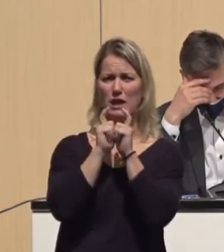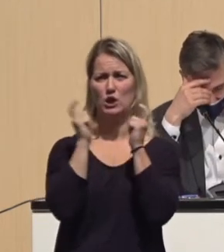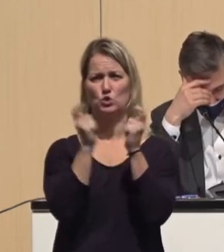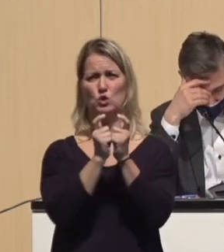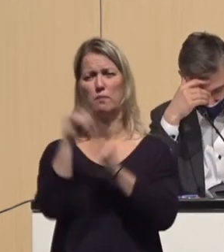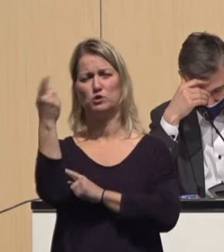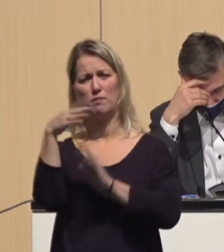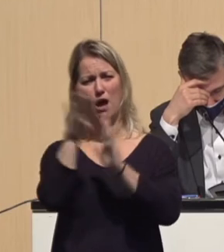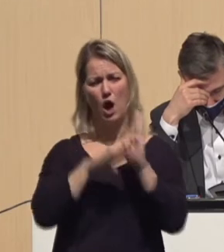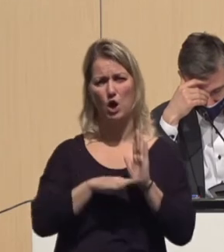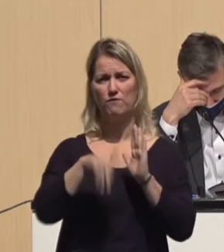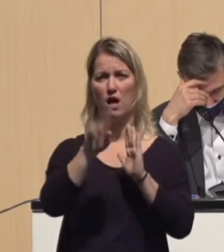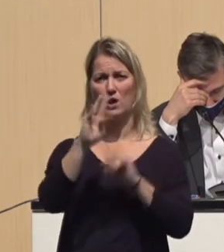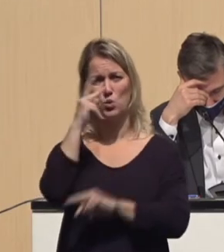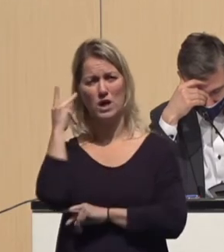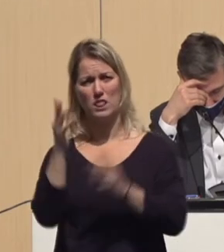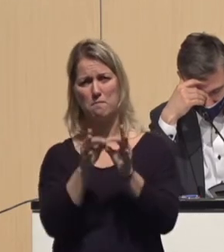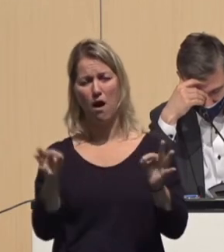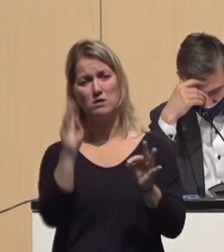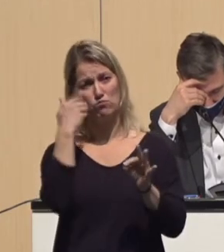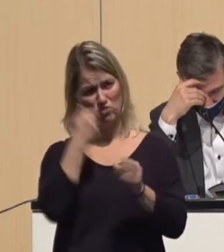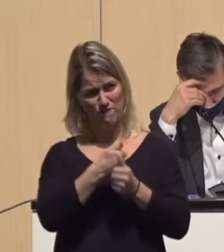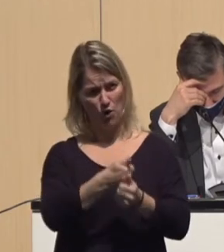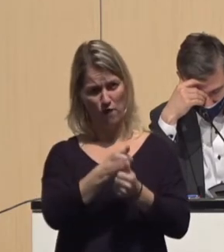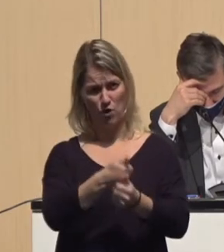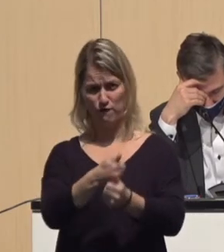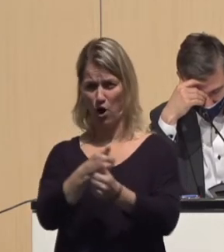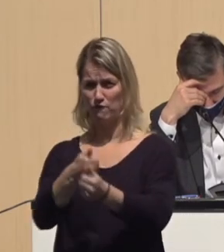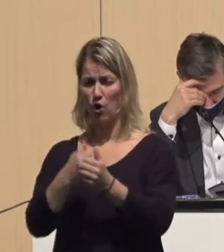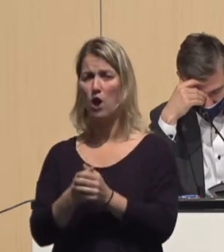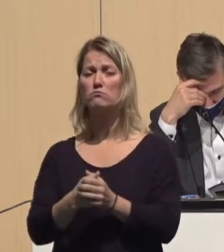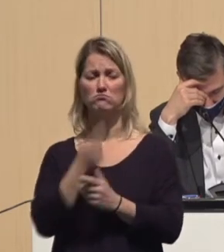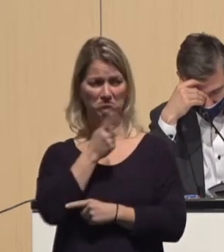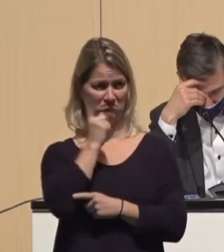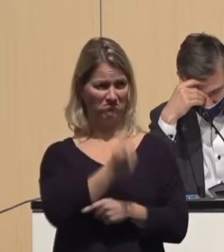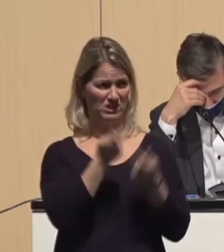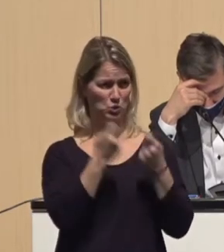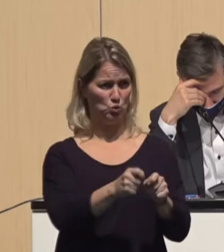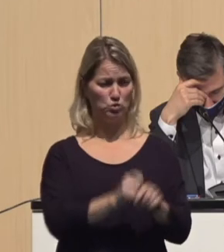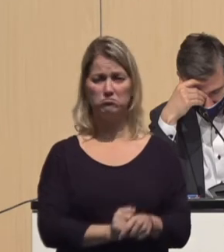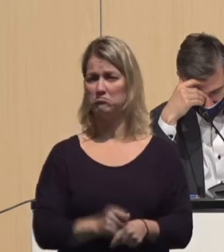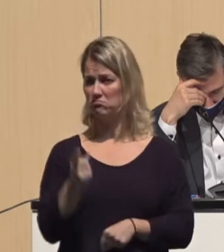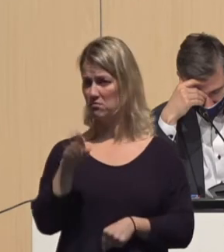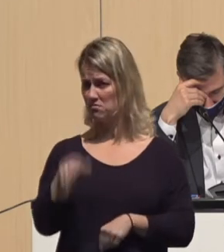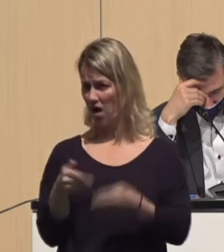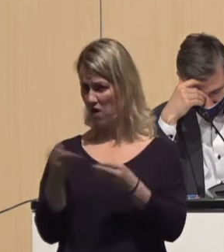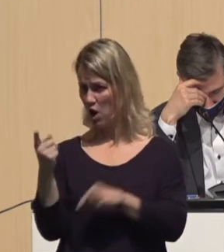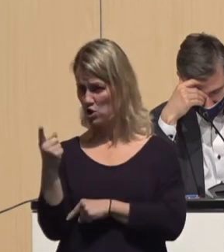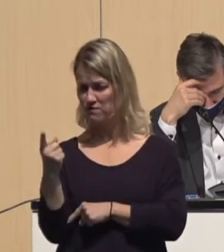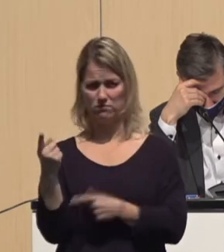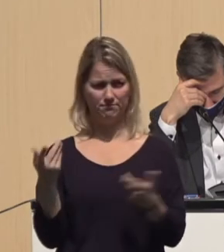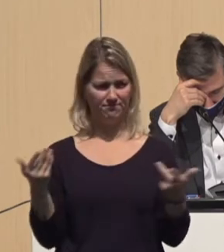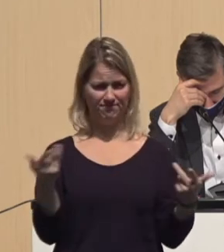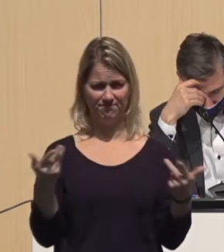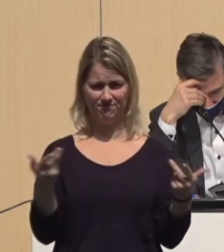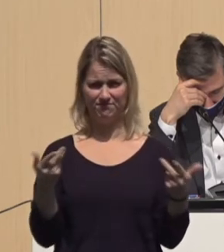Auflagen, Hygienemaßnahmen durchzuführen, dann wird willkürlich gesagt, ihr macht zu, aber ihr dürft handeln oder ihr